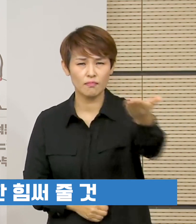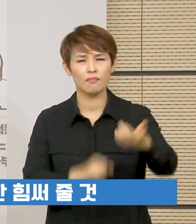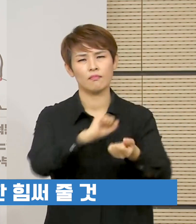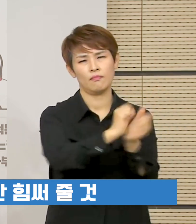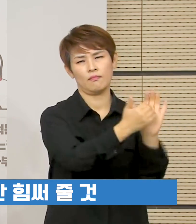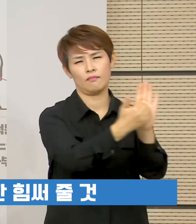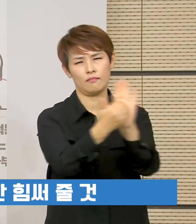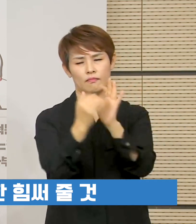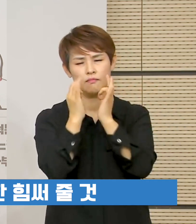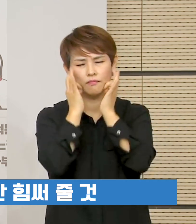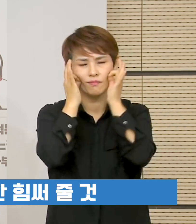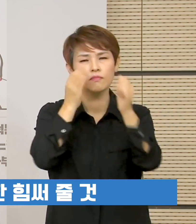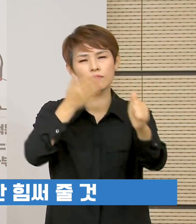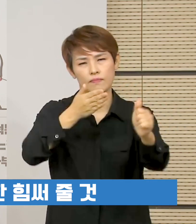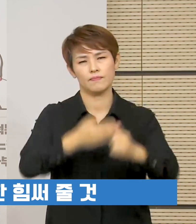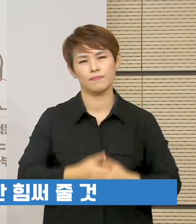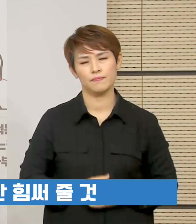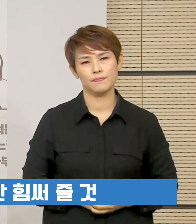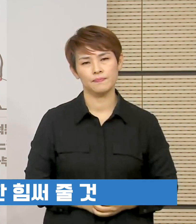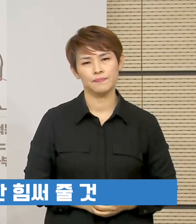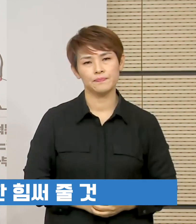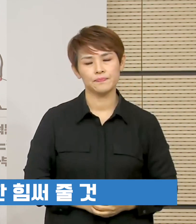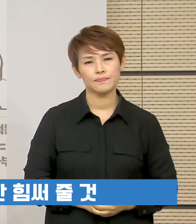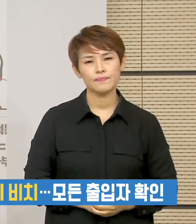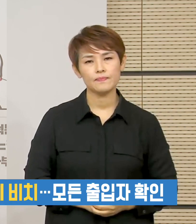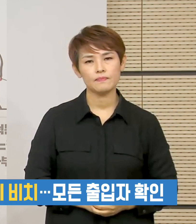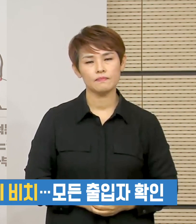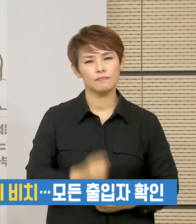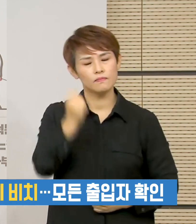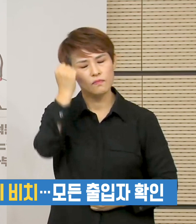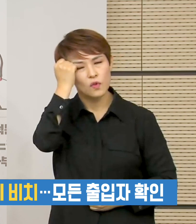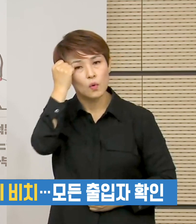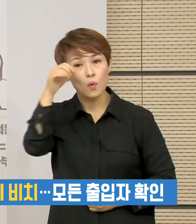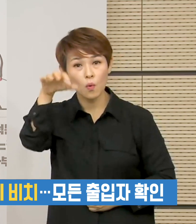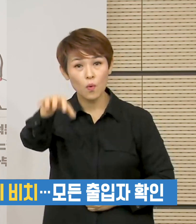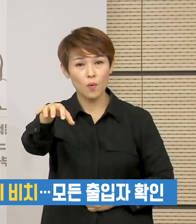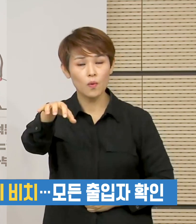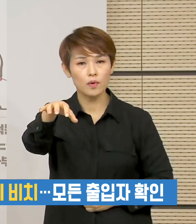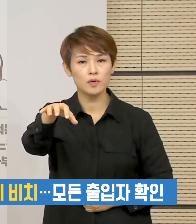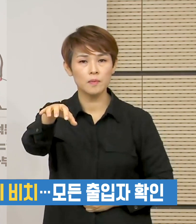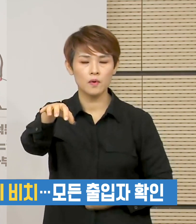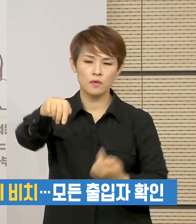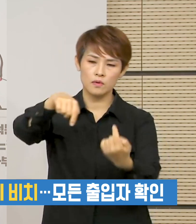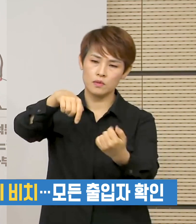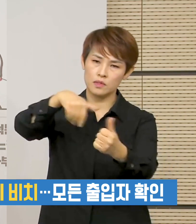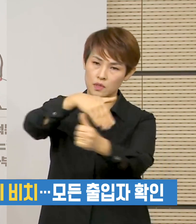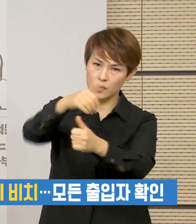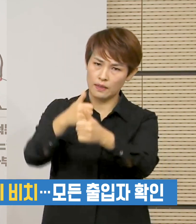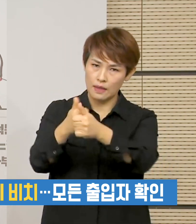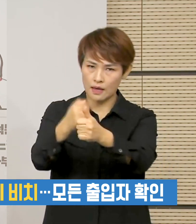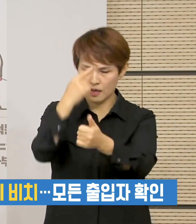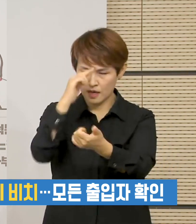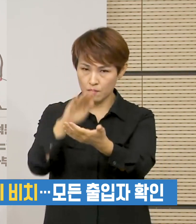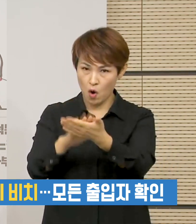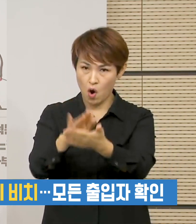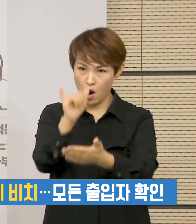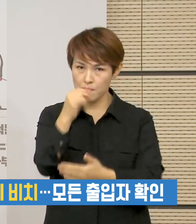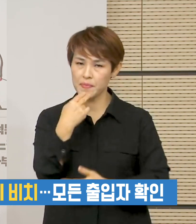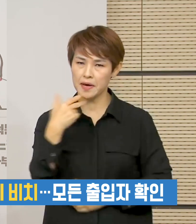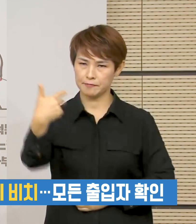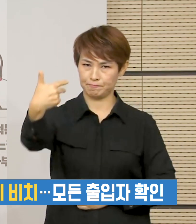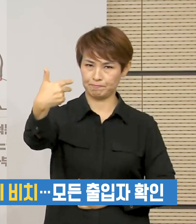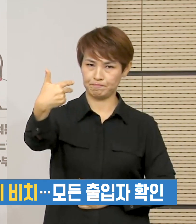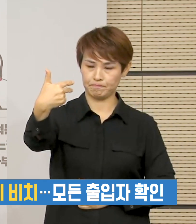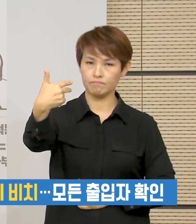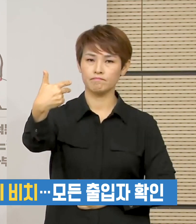최대한 힘써 주시기를 부탁드립니다 숙박업소의 경우 여건에 따라 열화상 카메라 또는 체온계를